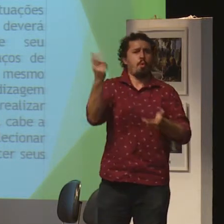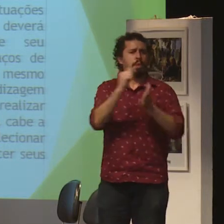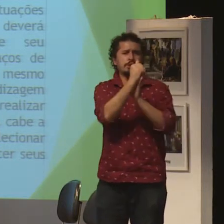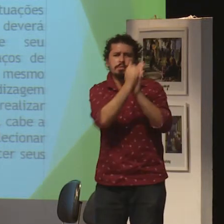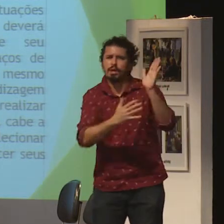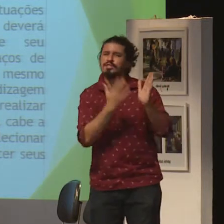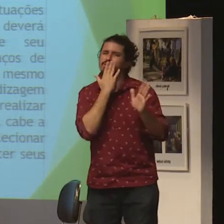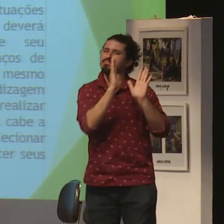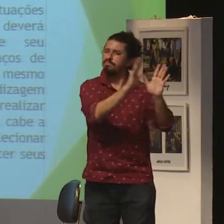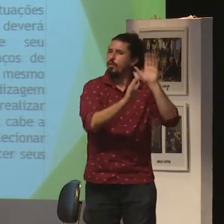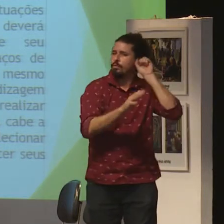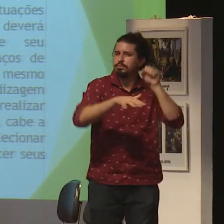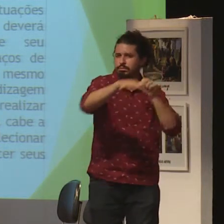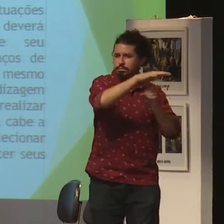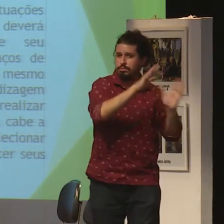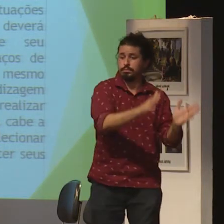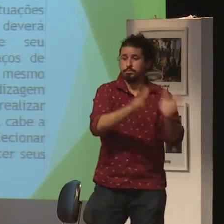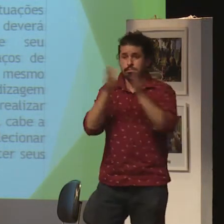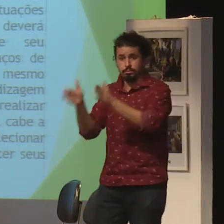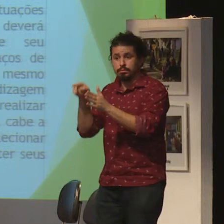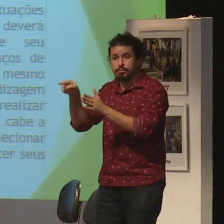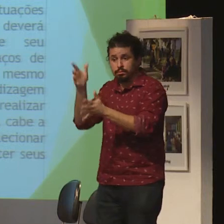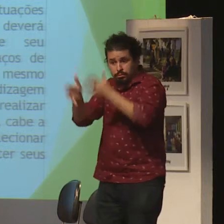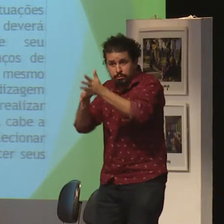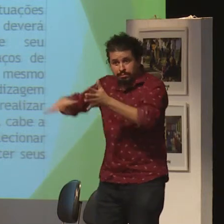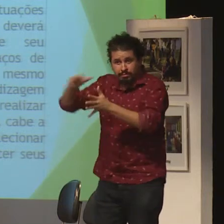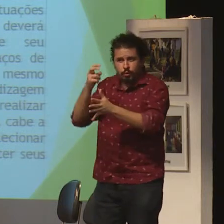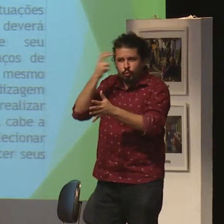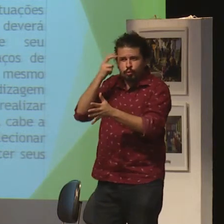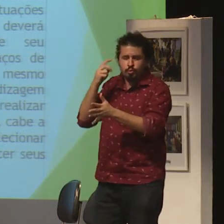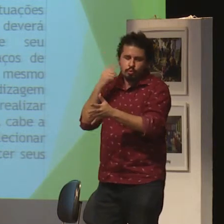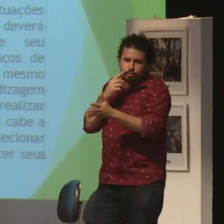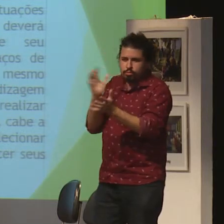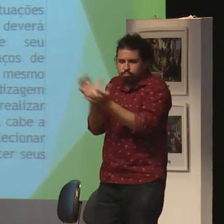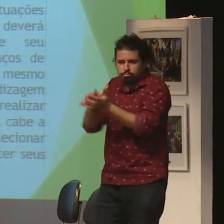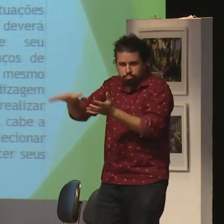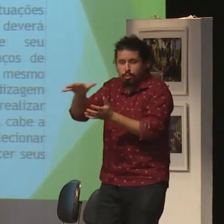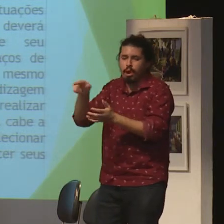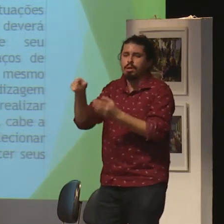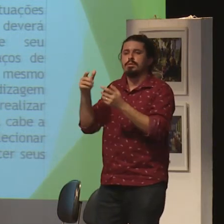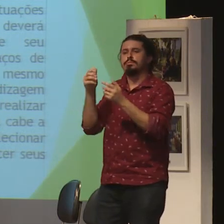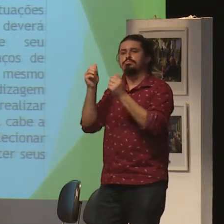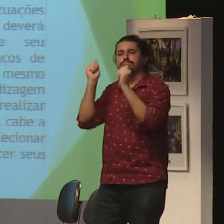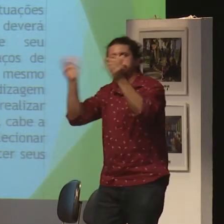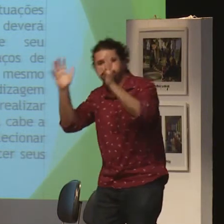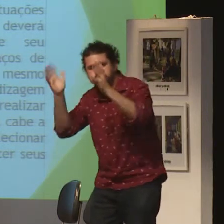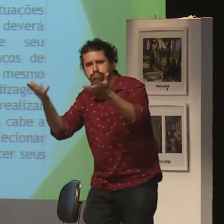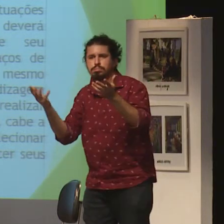um texto ou alguma coisa para ele ler. Para o surdo, é tudo em língua de sinais. O conteúdo da cultura surda é